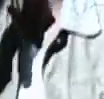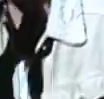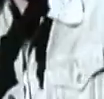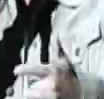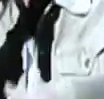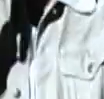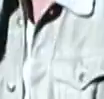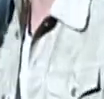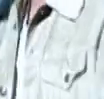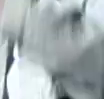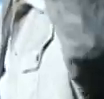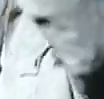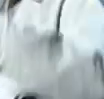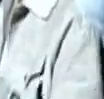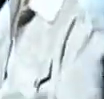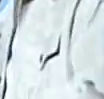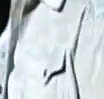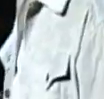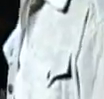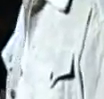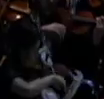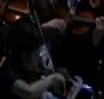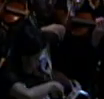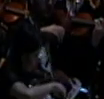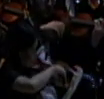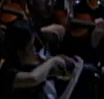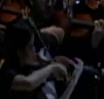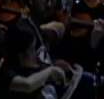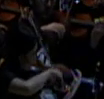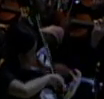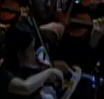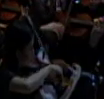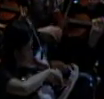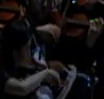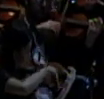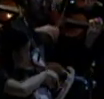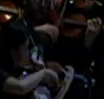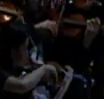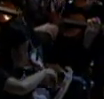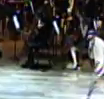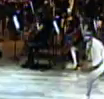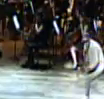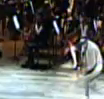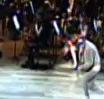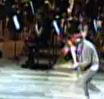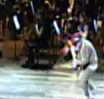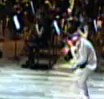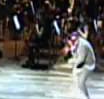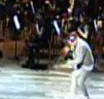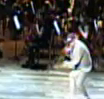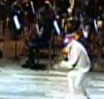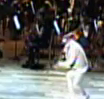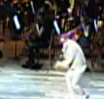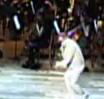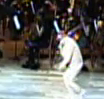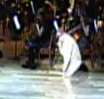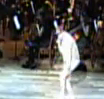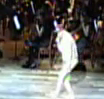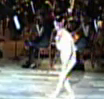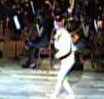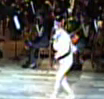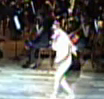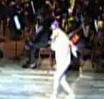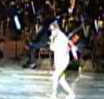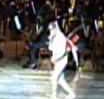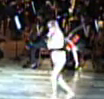maíz, que sabían que esto era lo suyo desde la matriz. Sé que no sabes esto, cómo ha sido, de lo que ha pasado, de cómo he crecido, o el resto del